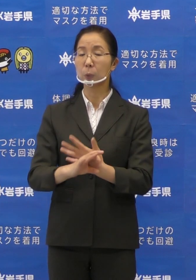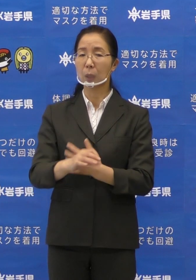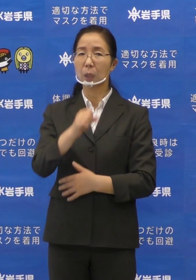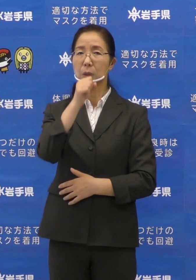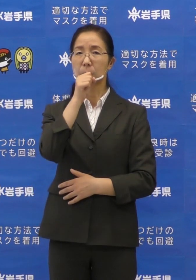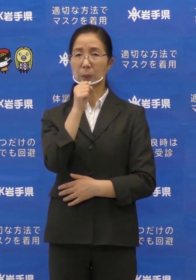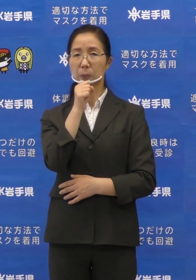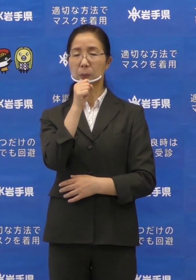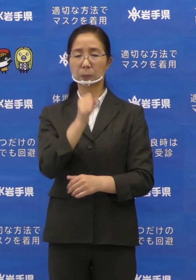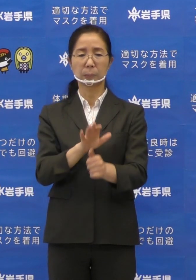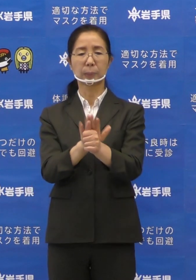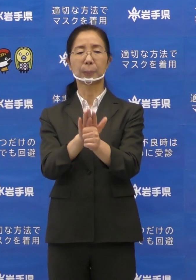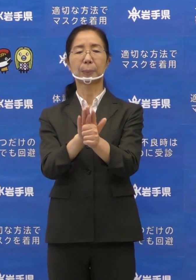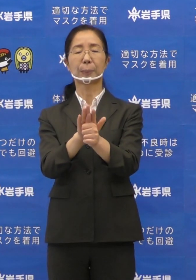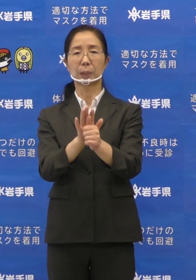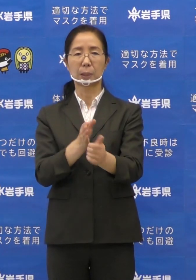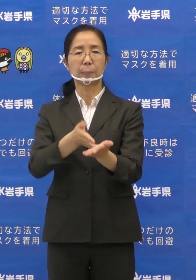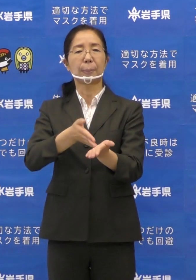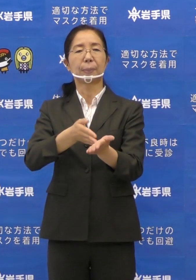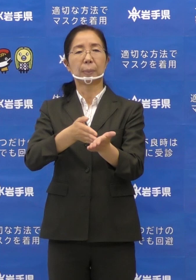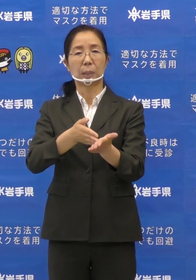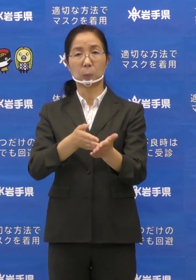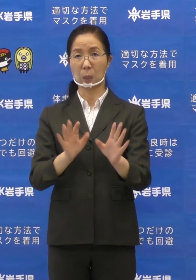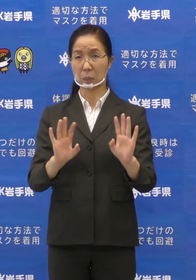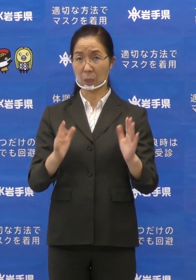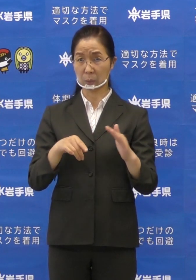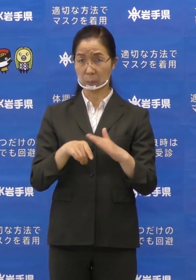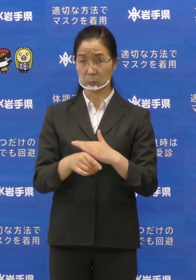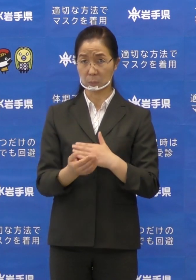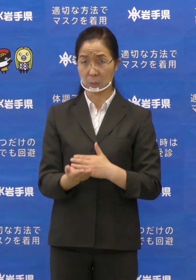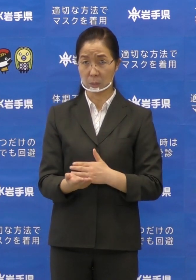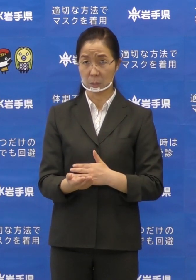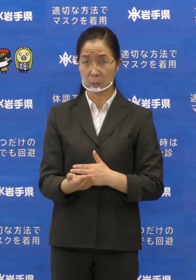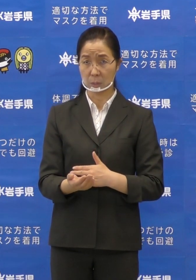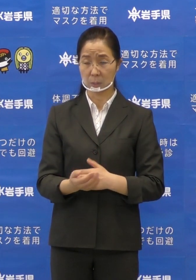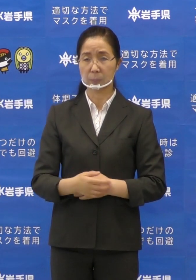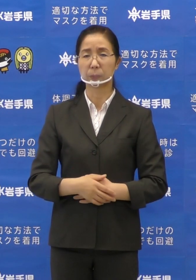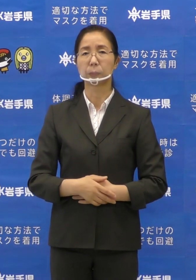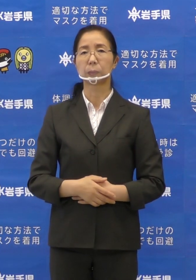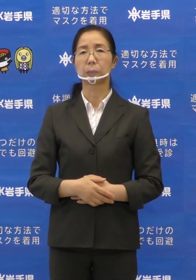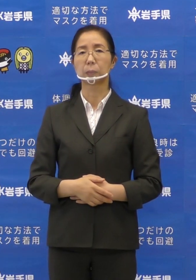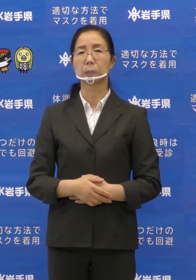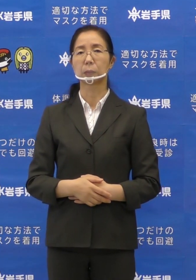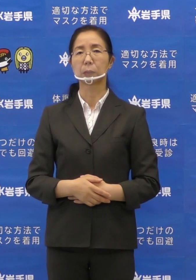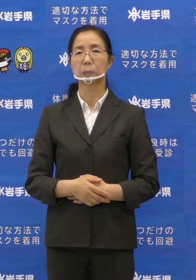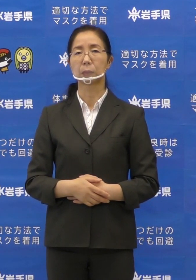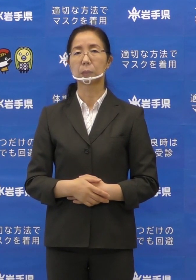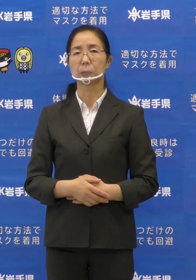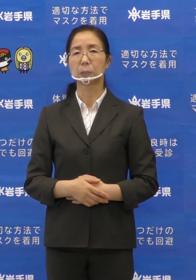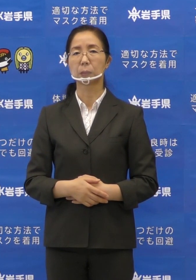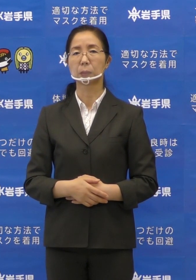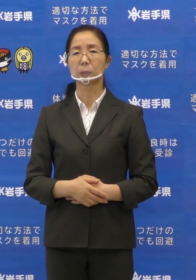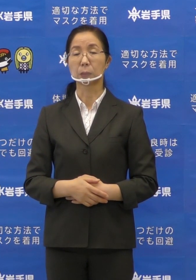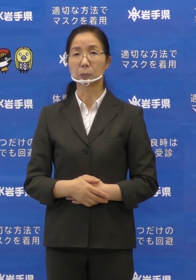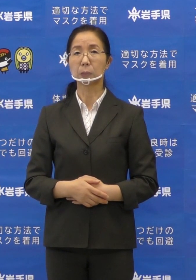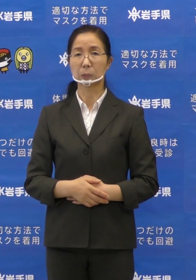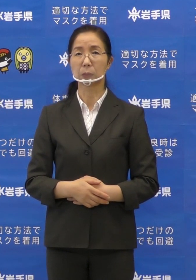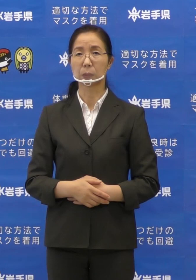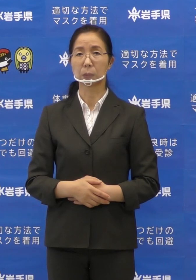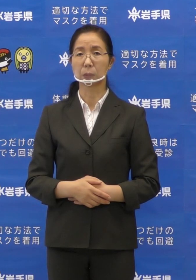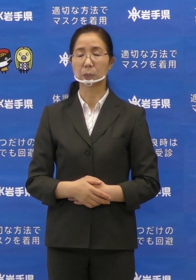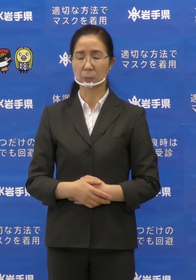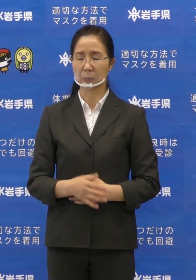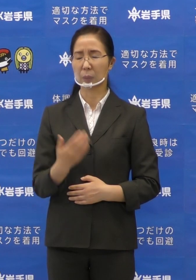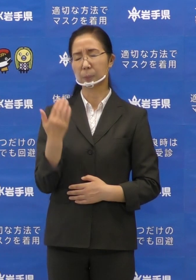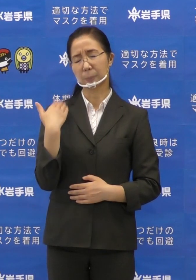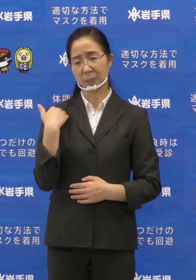ようなことはないということですか。そこまで断言できると思います。 8